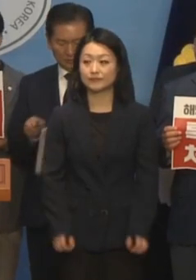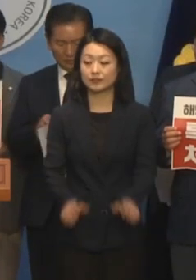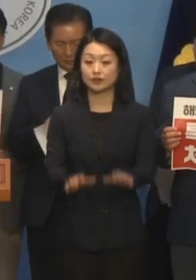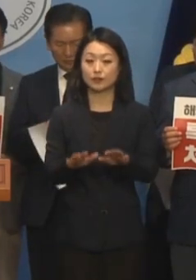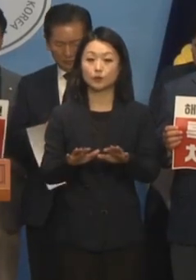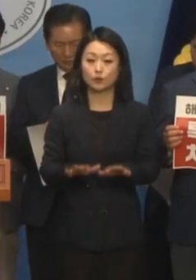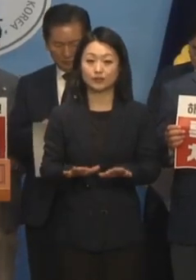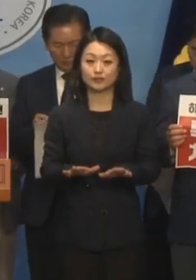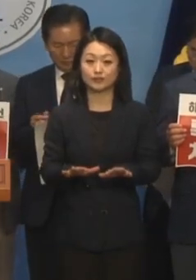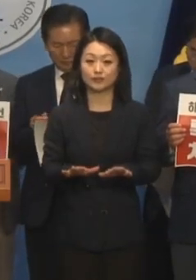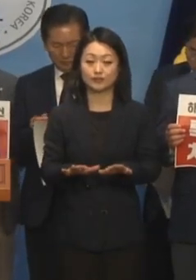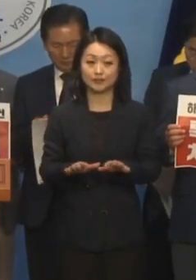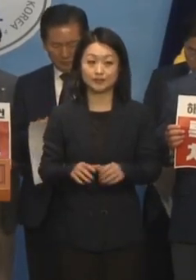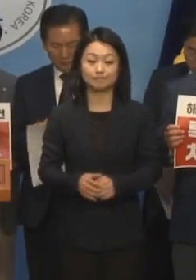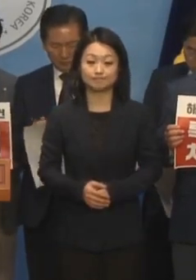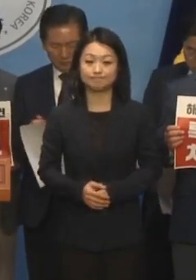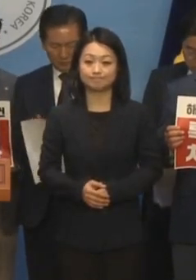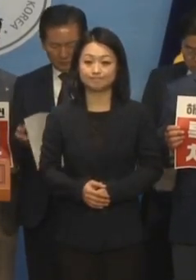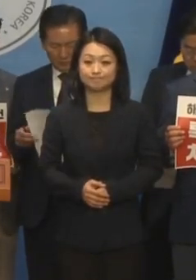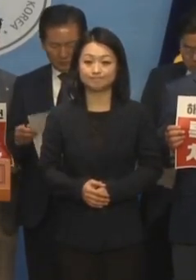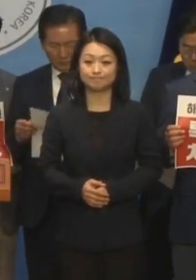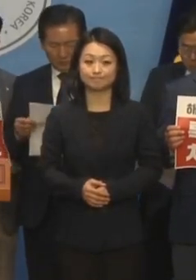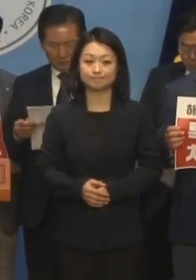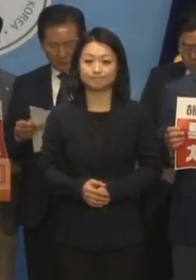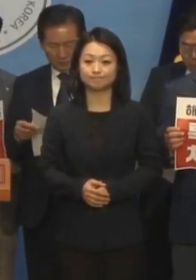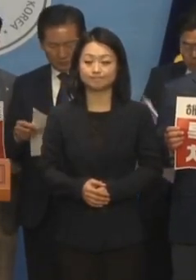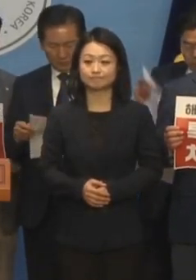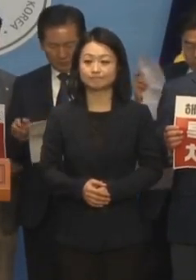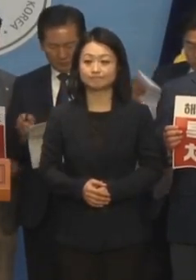오늘 이 자리에서는